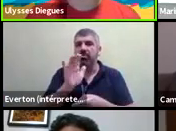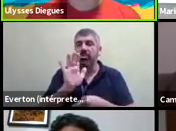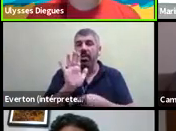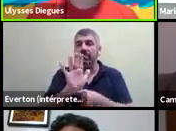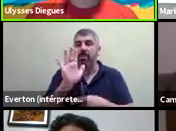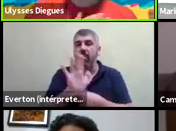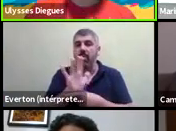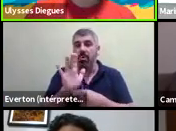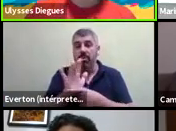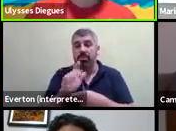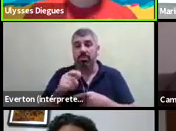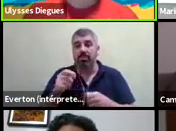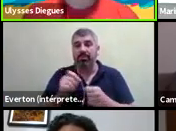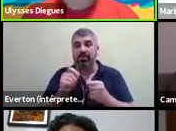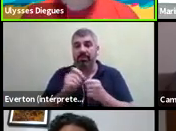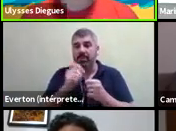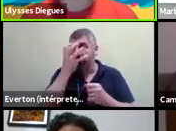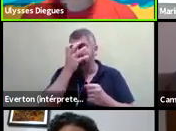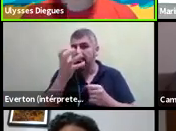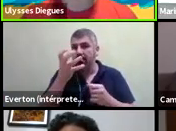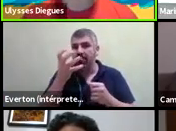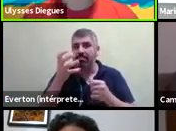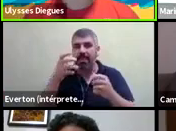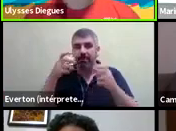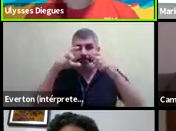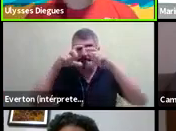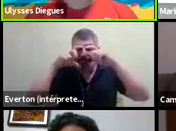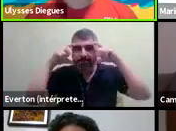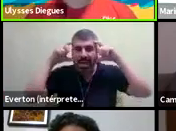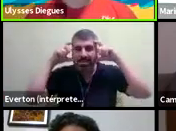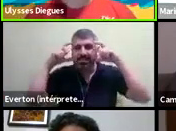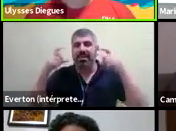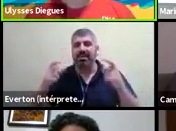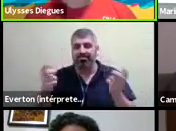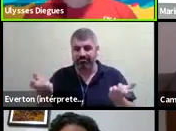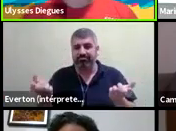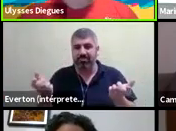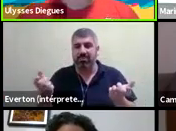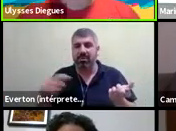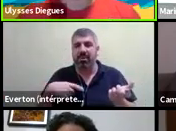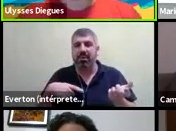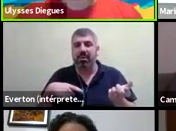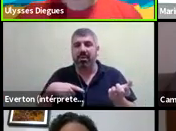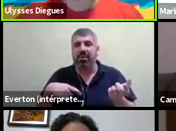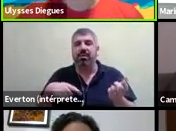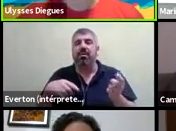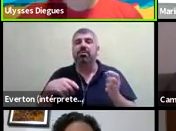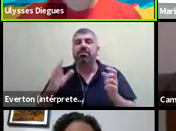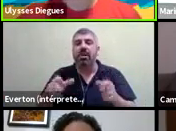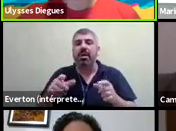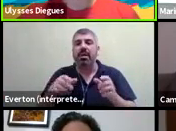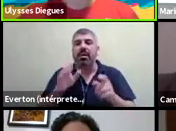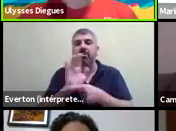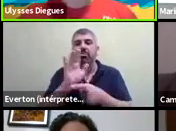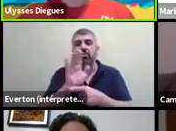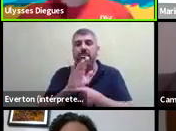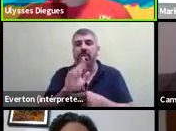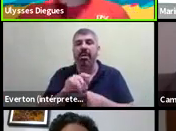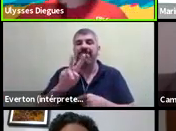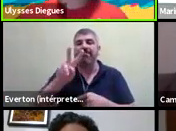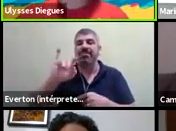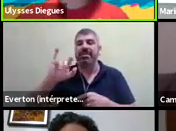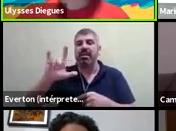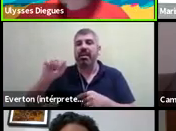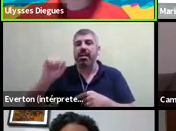essas máscaras. Na semana passada a gente teve, né, no fim de semana passado a gente teve uma entrega para o pessoal de Brasilândia.